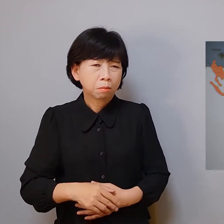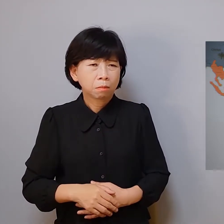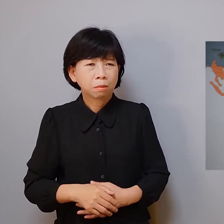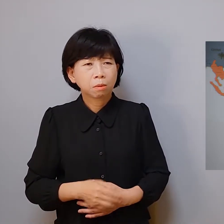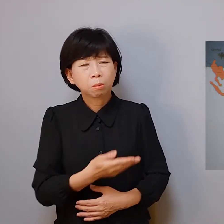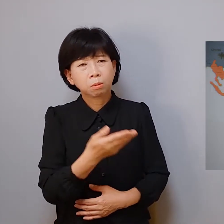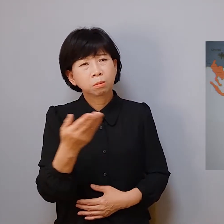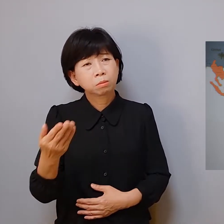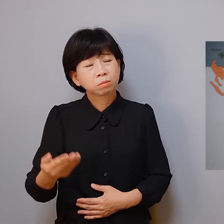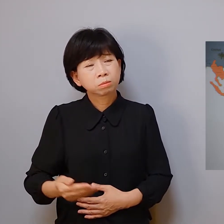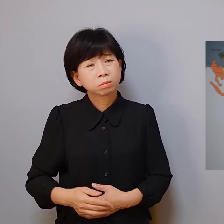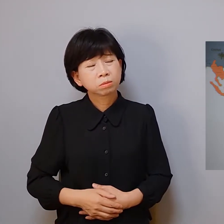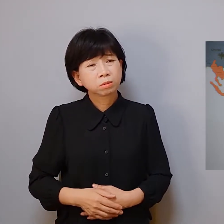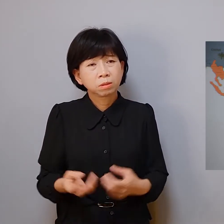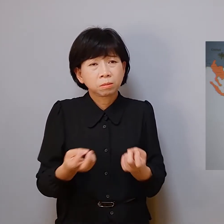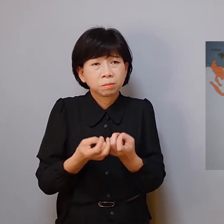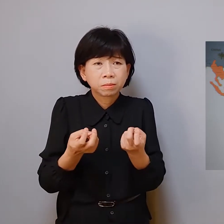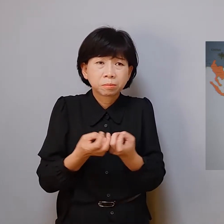돌파구가 없을까요?